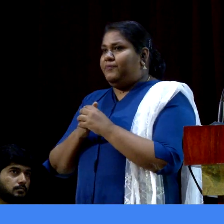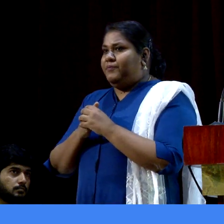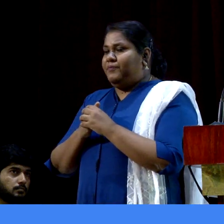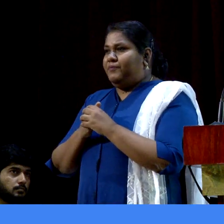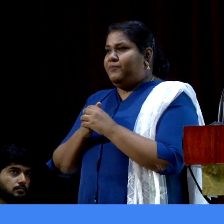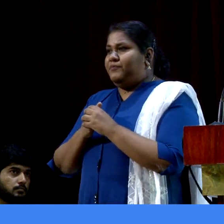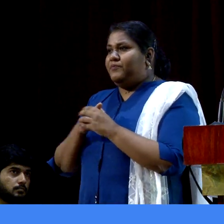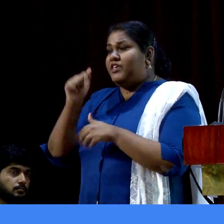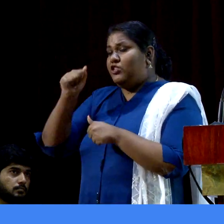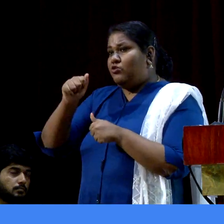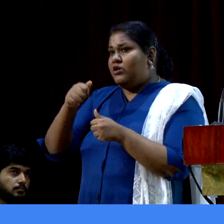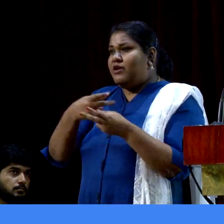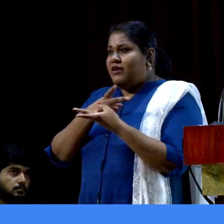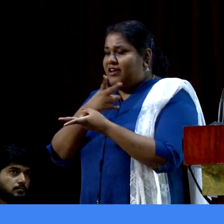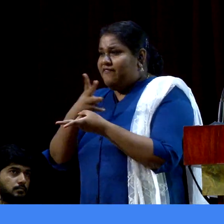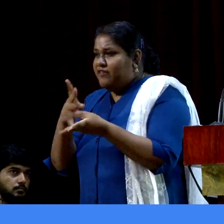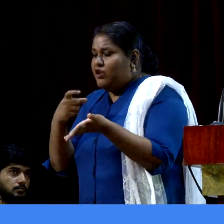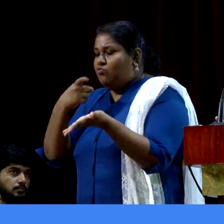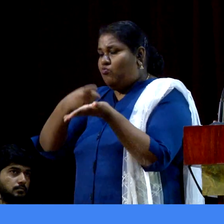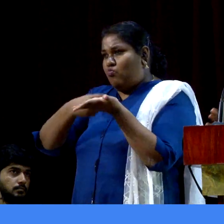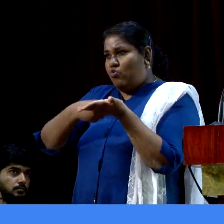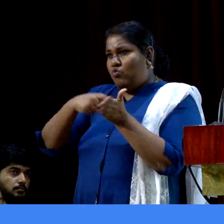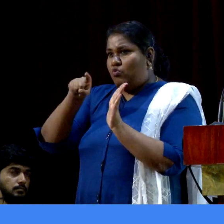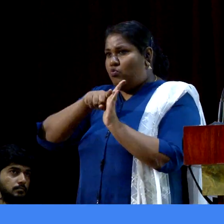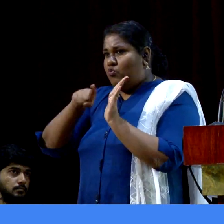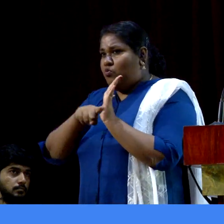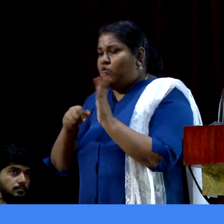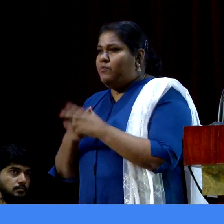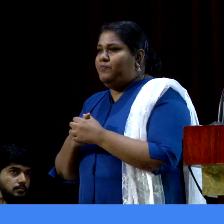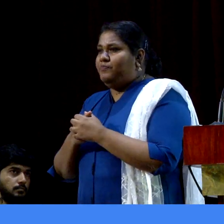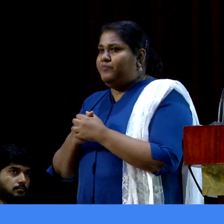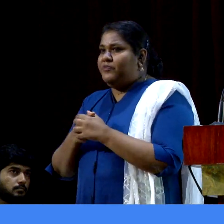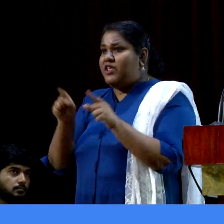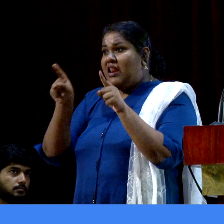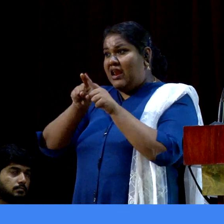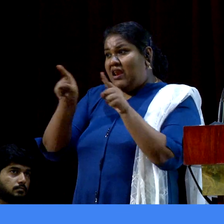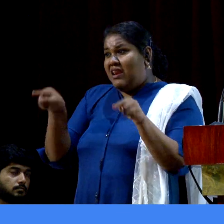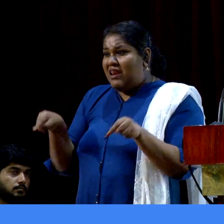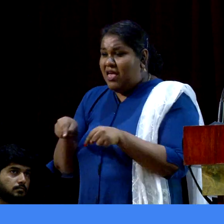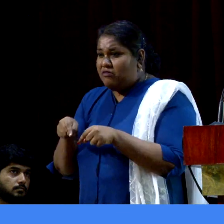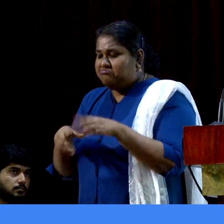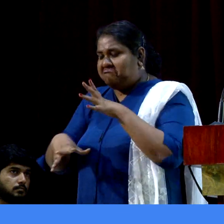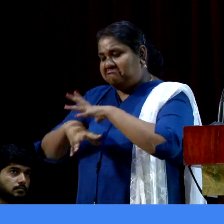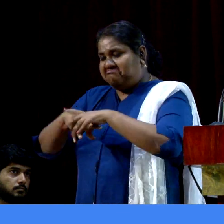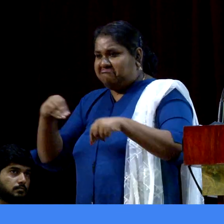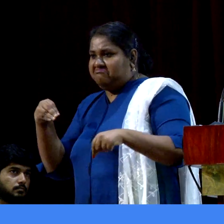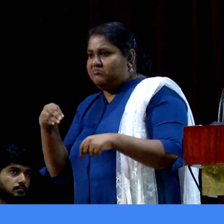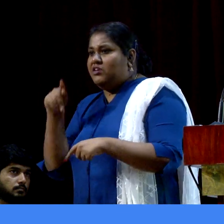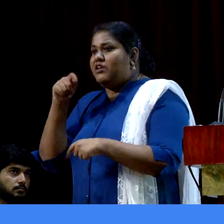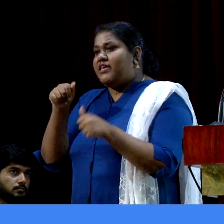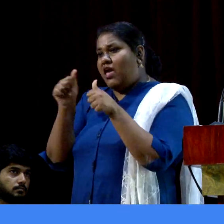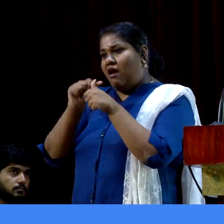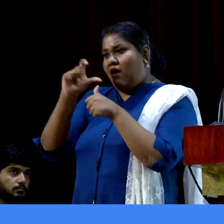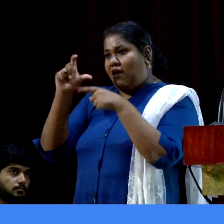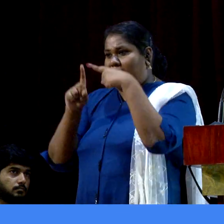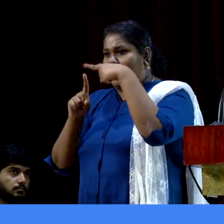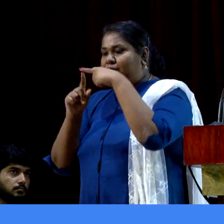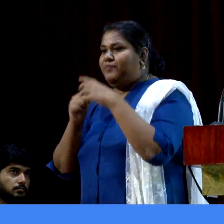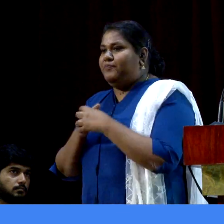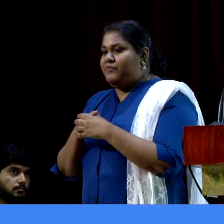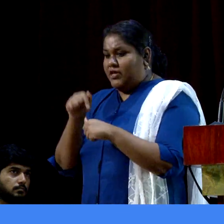உச்சவரம்பு சட்டம், நில உச்சவரம்பு, தி சீலிங் ஆக்ட், லேண்ட் சீலிங் ஆக்ட் என்று ஒன்றை இன்ட்ரடியூஸ் பண்ணப்பட்டு, அதன்